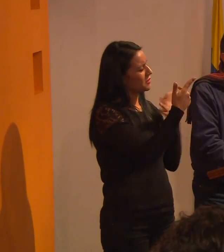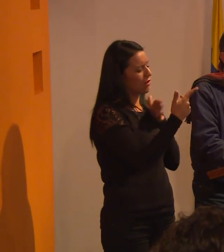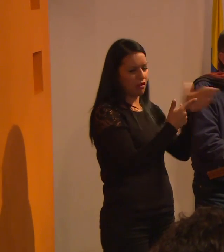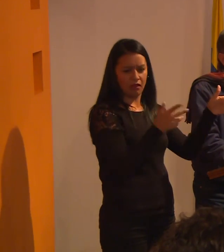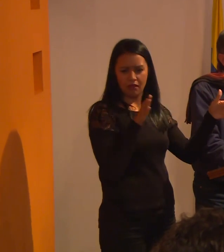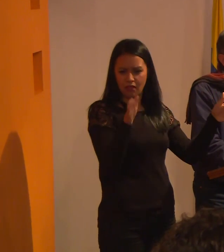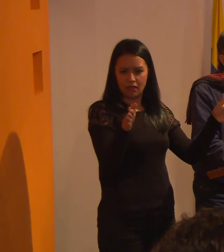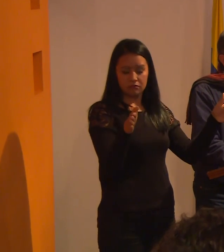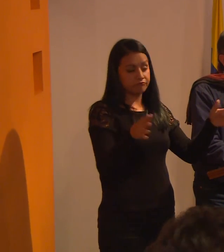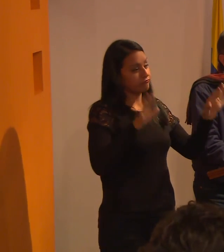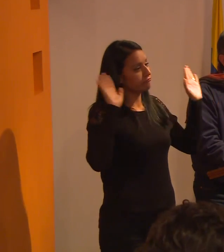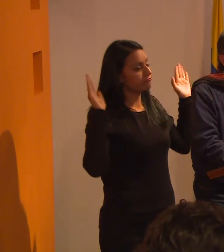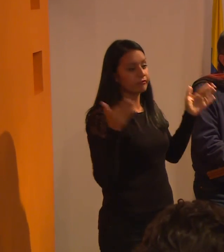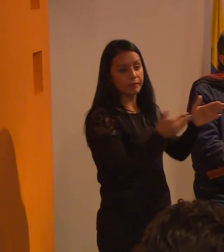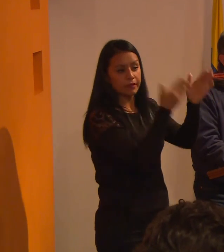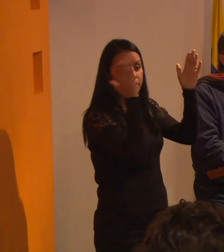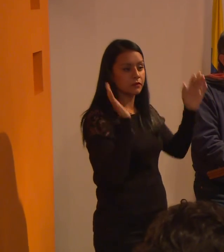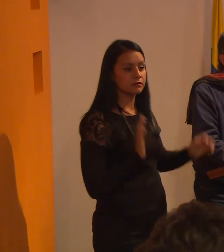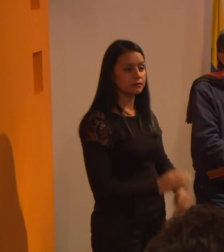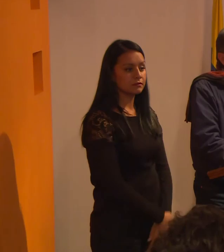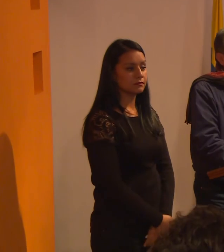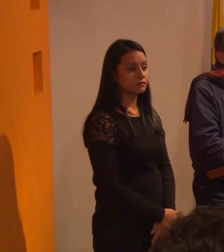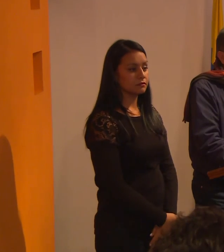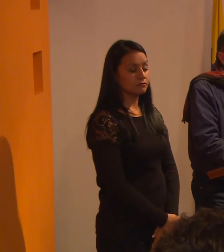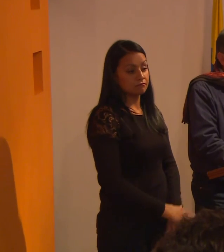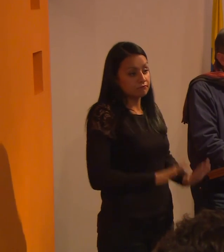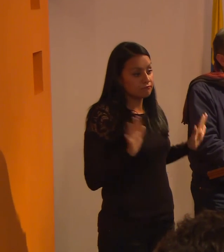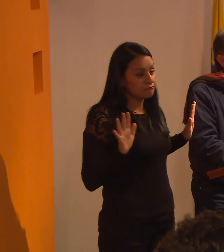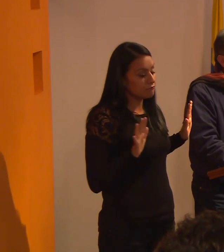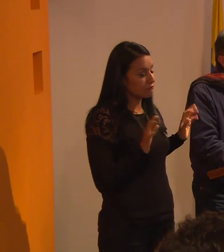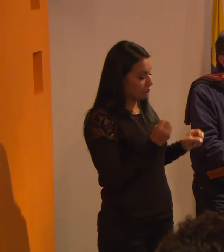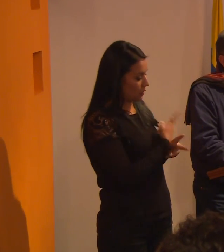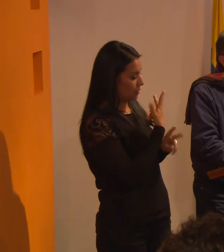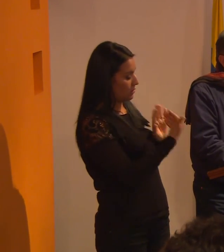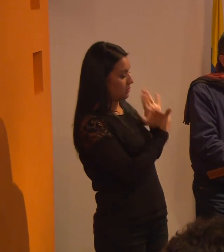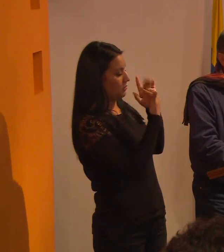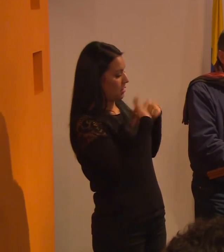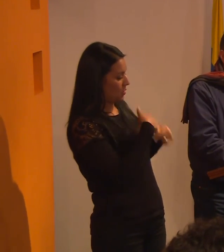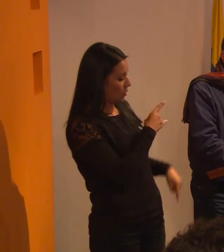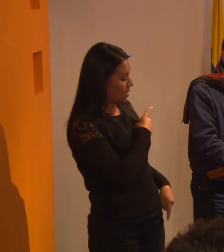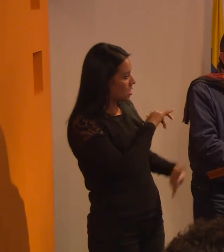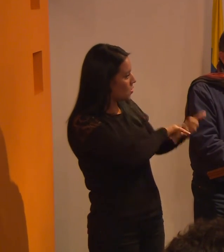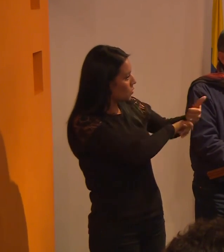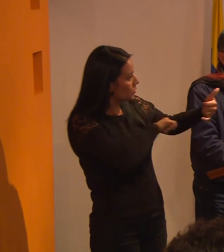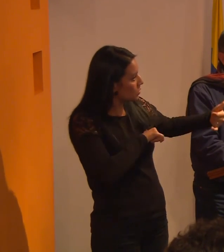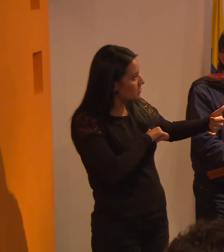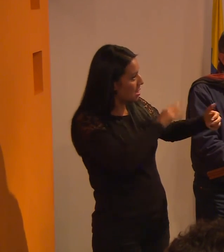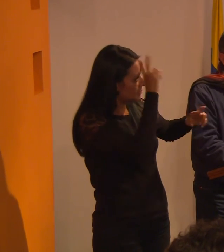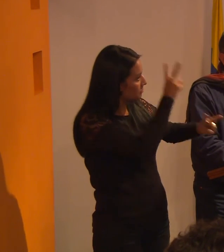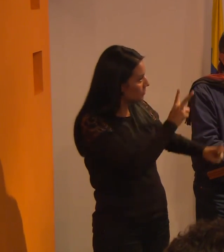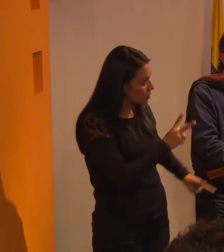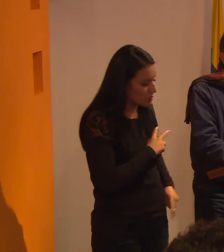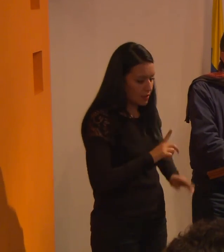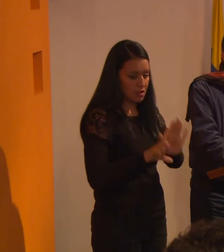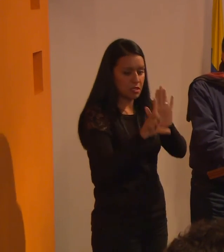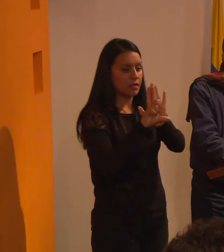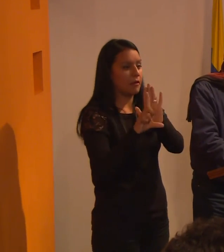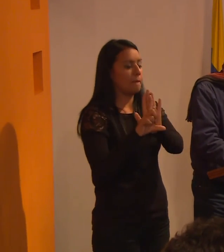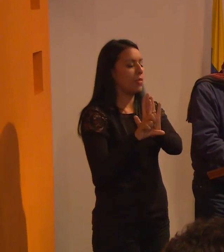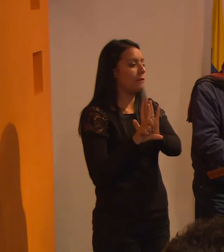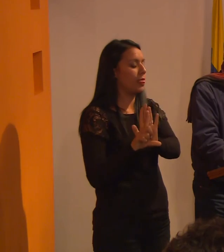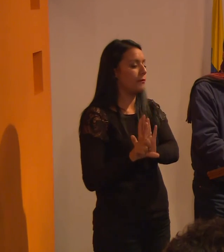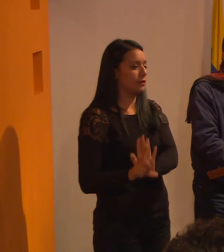Uno, demandemos. Es decir, si se está violando la autonomía, si no están cumpliendo las legislaciones, si la